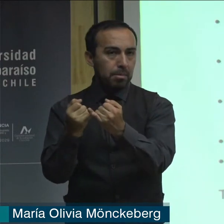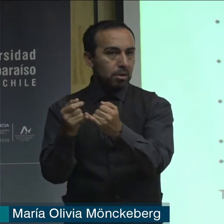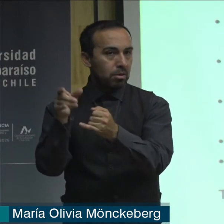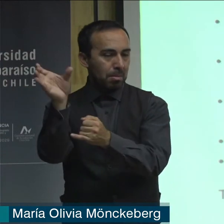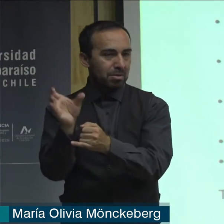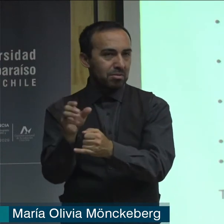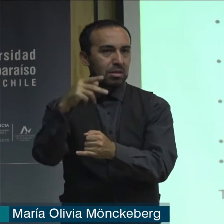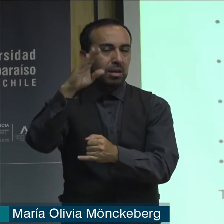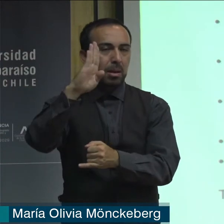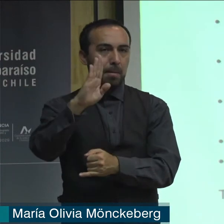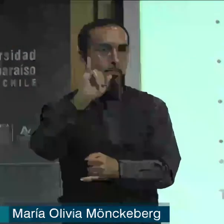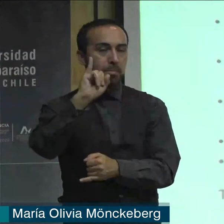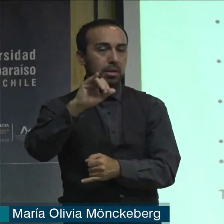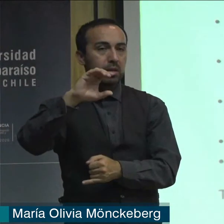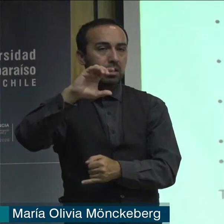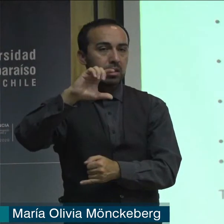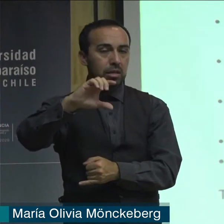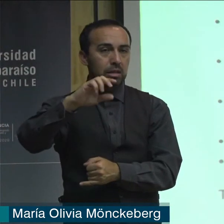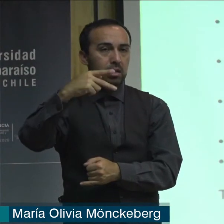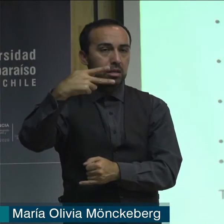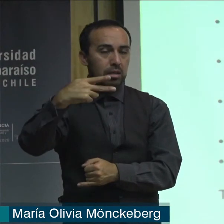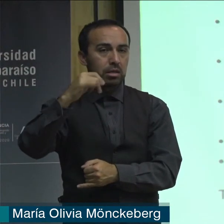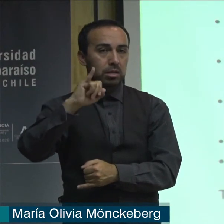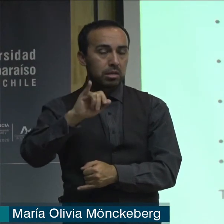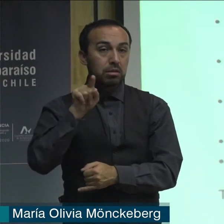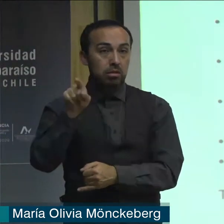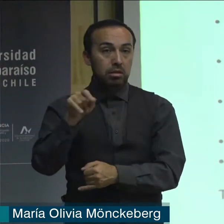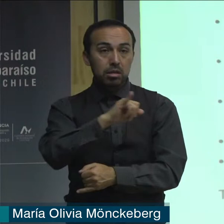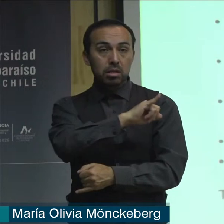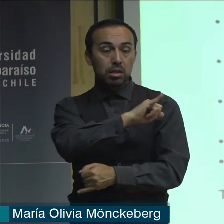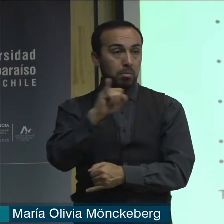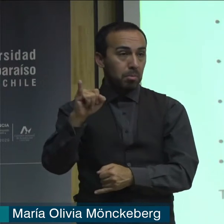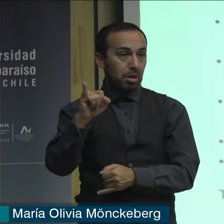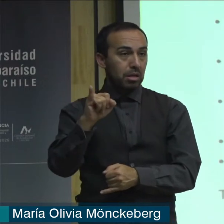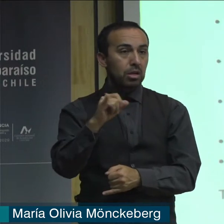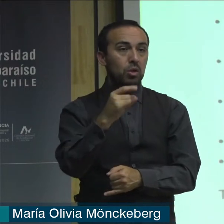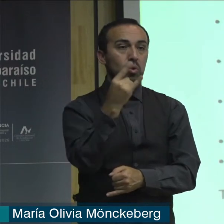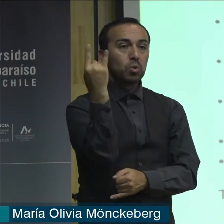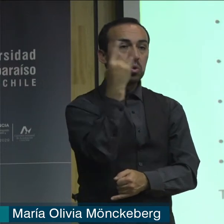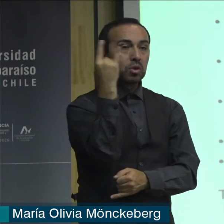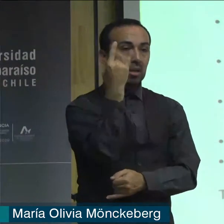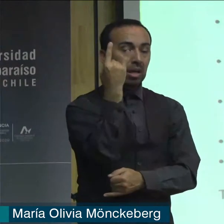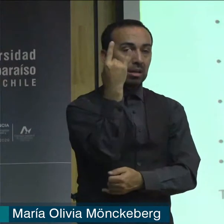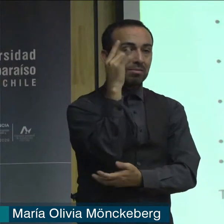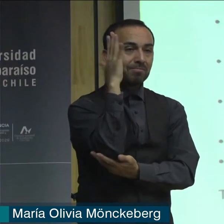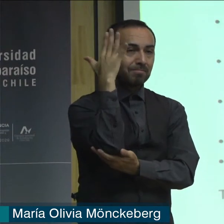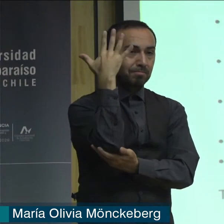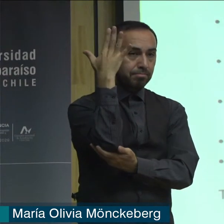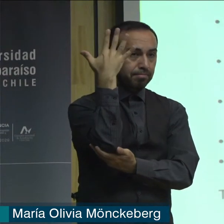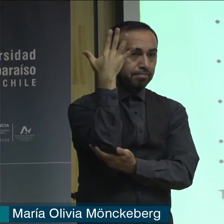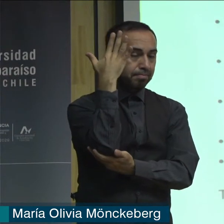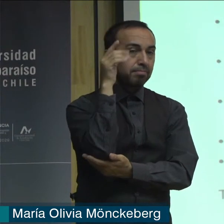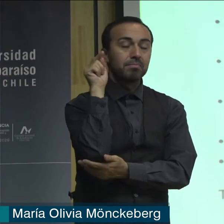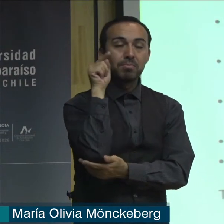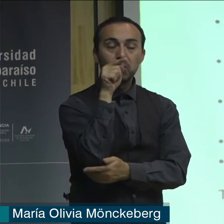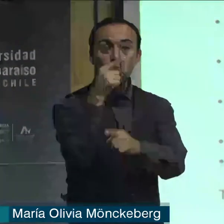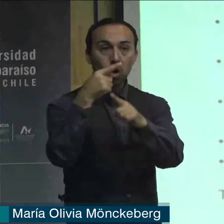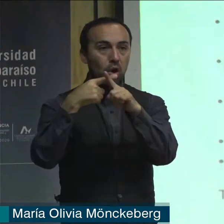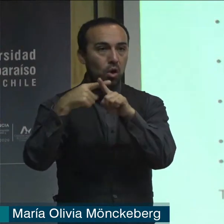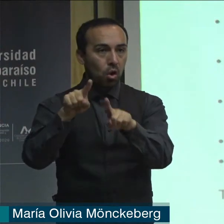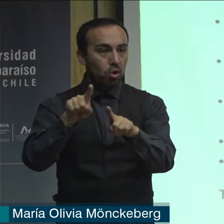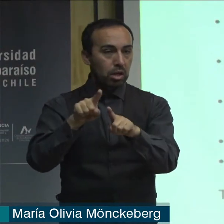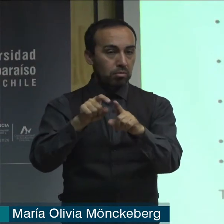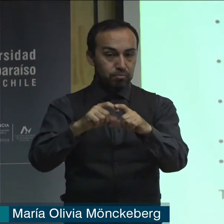luego es la San Sebastián que es otra de las muy numerosas que ha